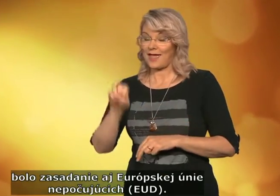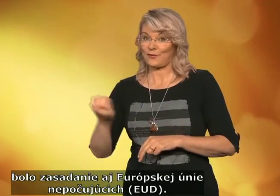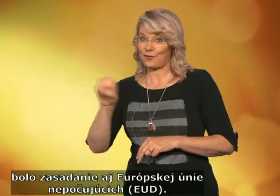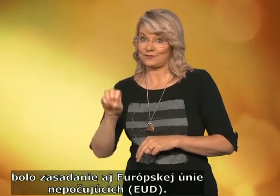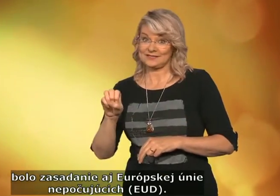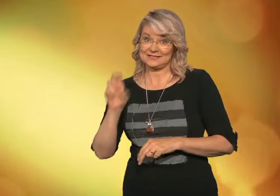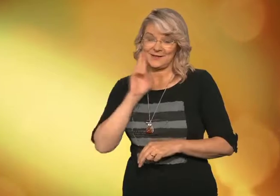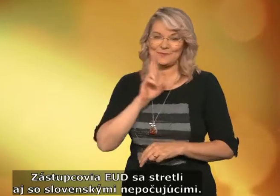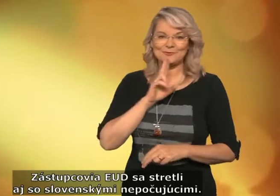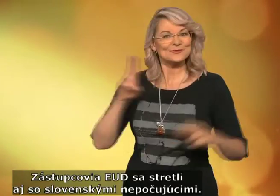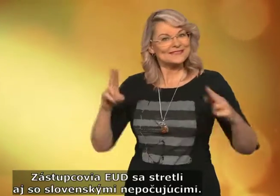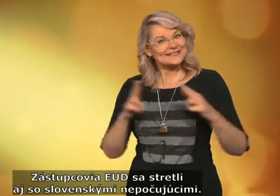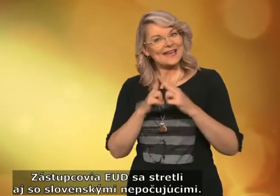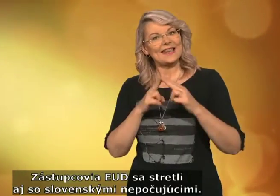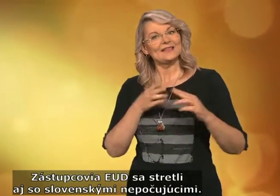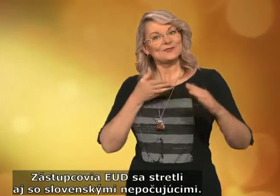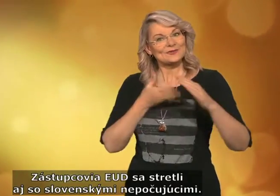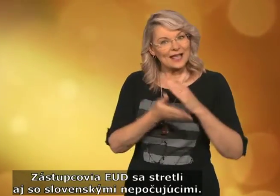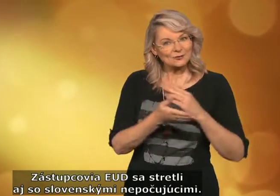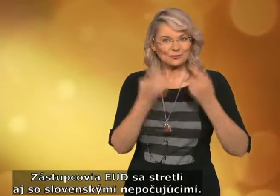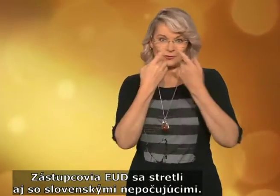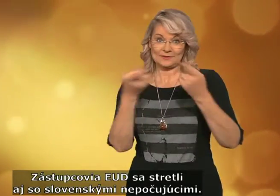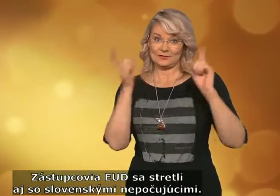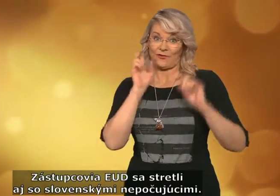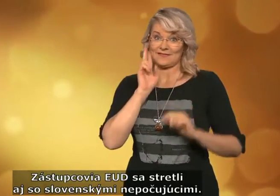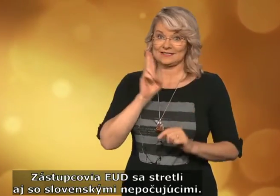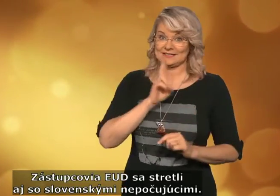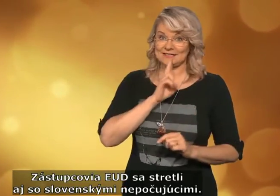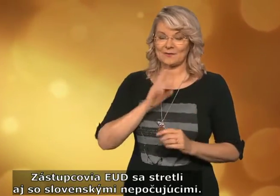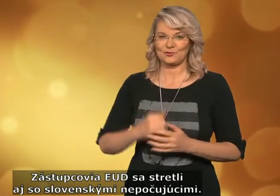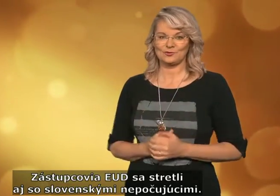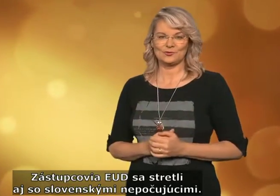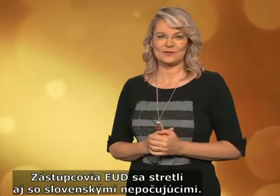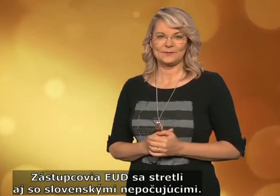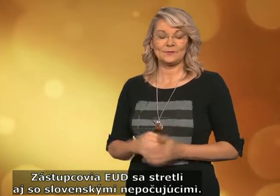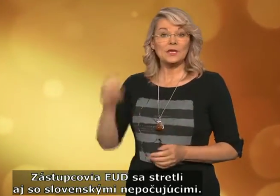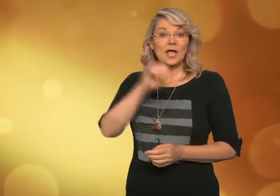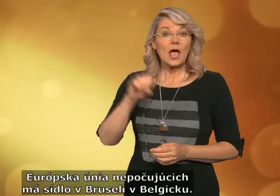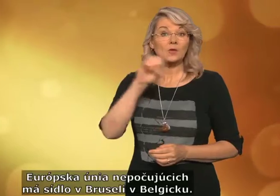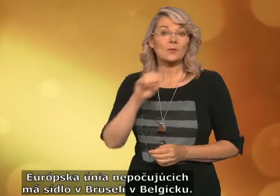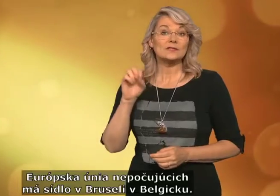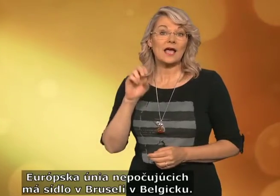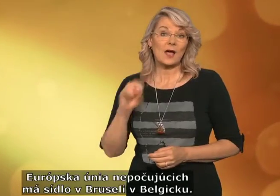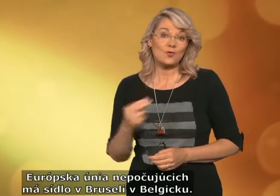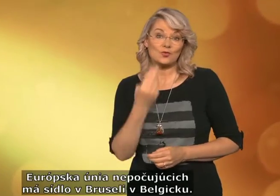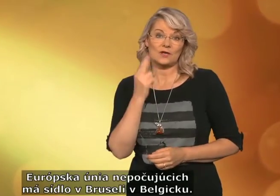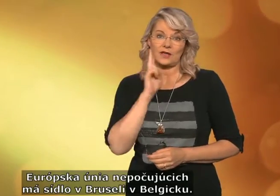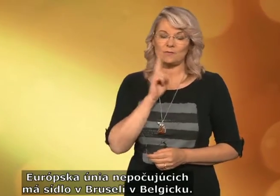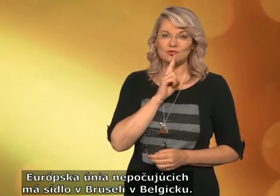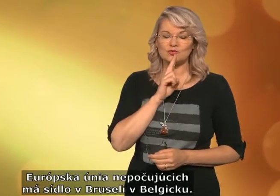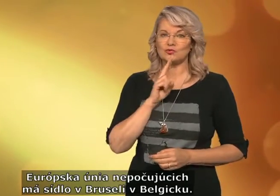Zástupcovia Európskej únie nepočujúcich sa stretli aj so slovenskými nepočujúcimi. Európska